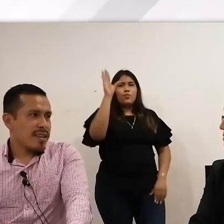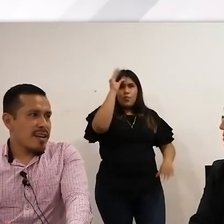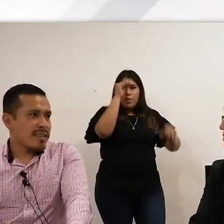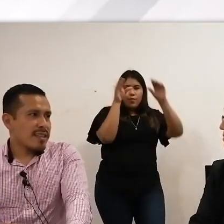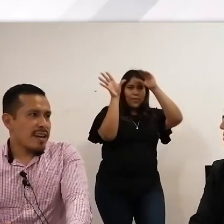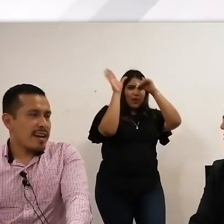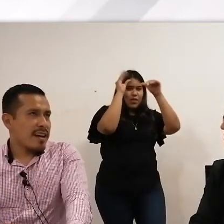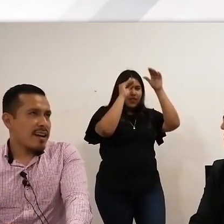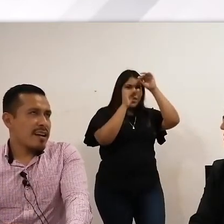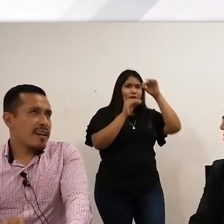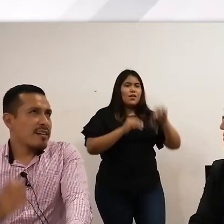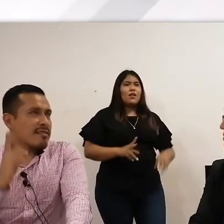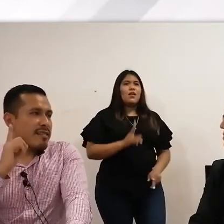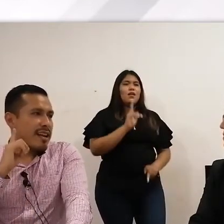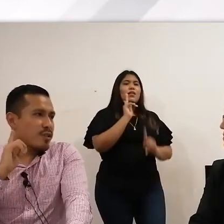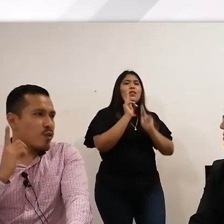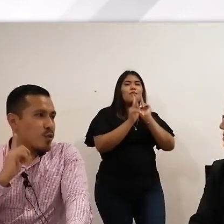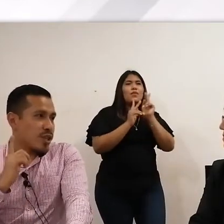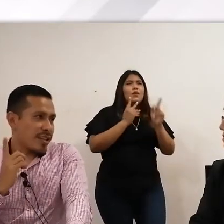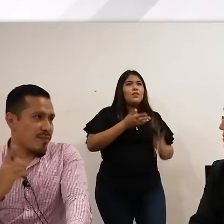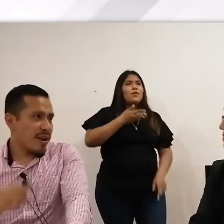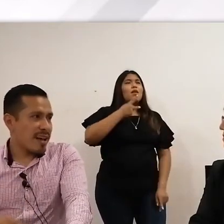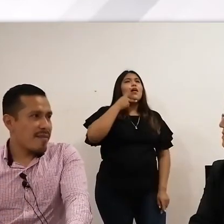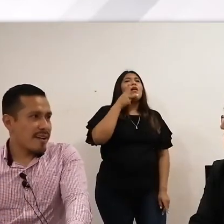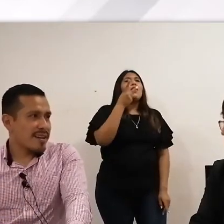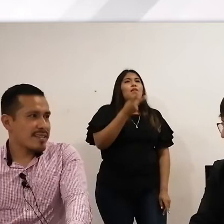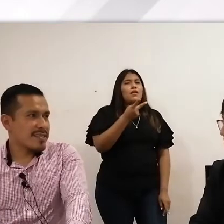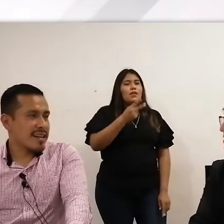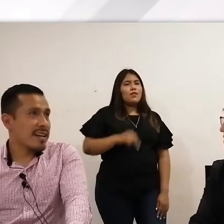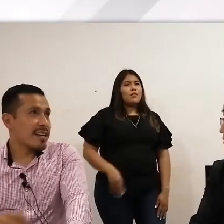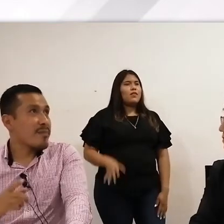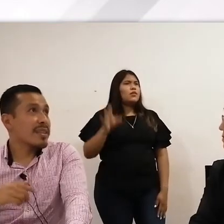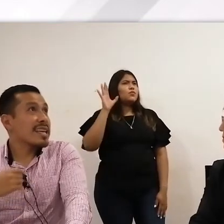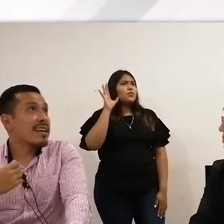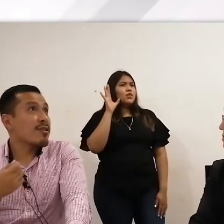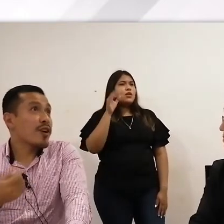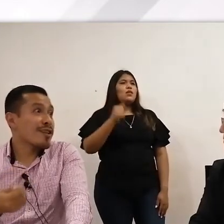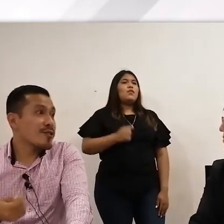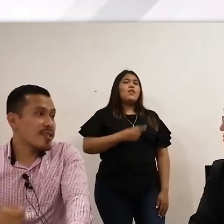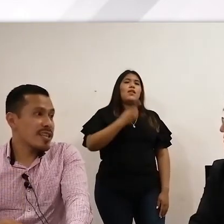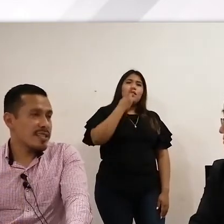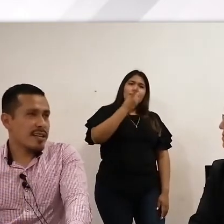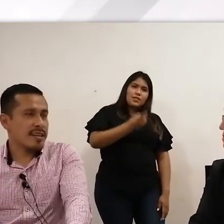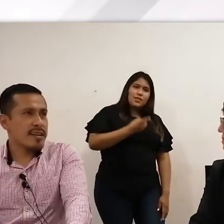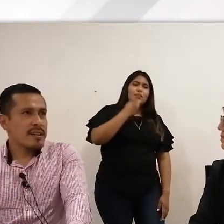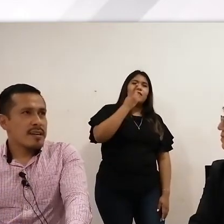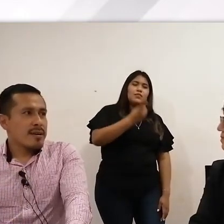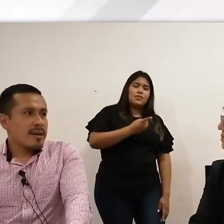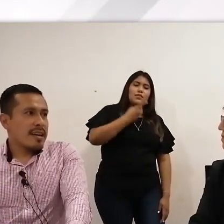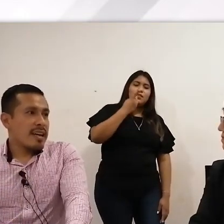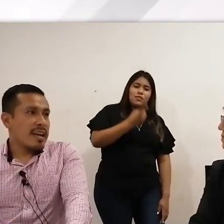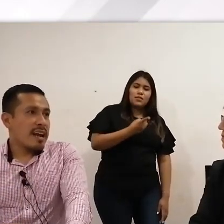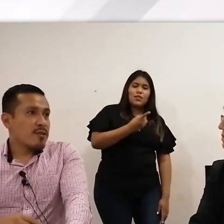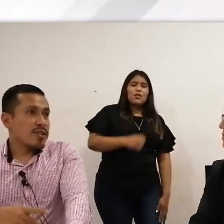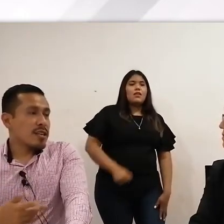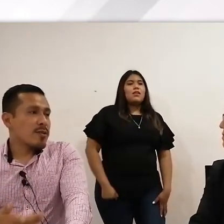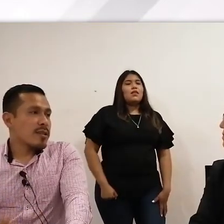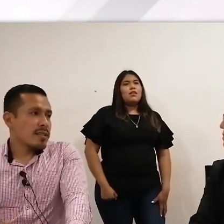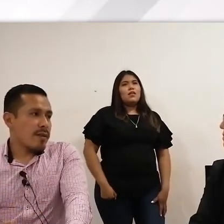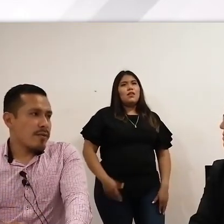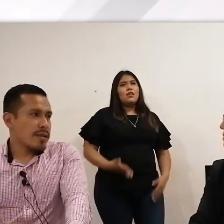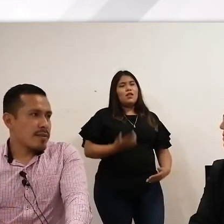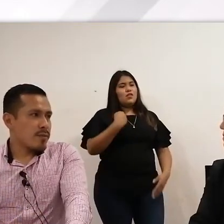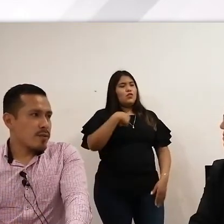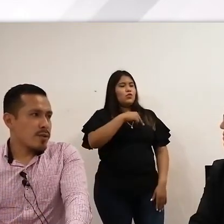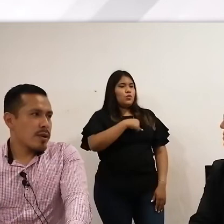pues mediante la escucha de palabras, el repetir lo que nos dicen, y a los chicos